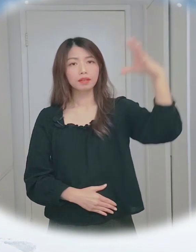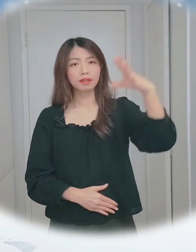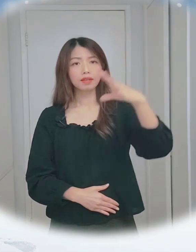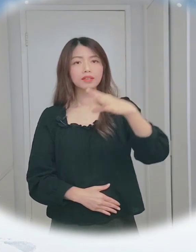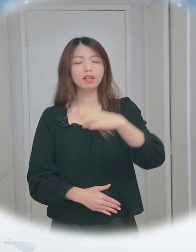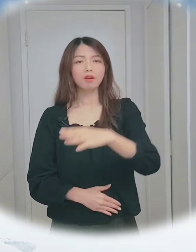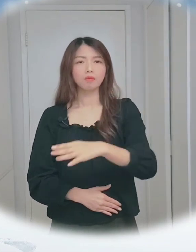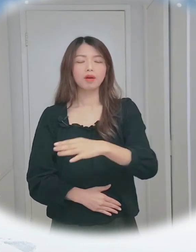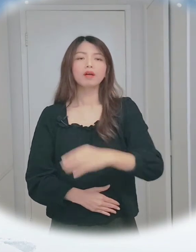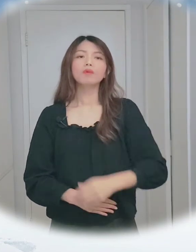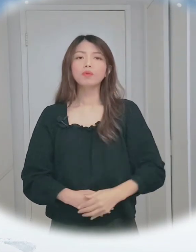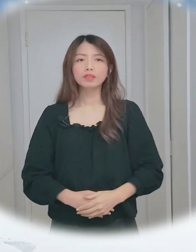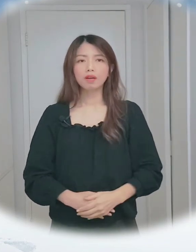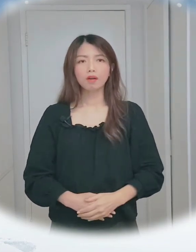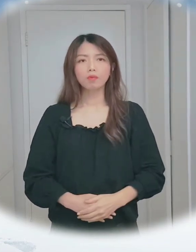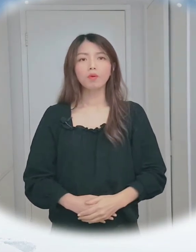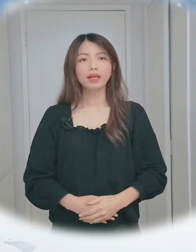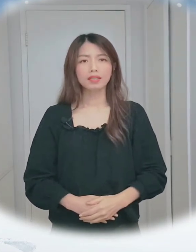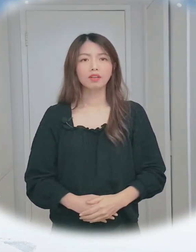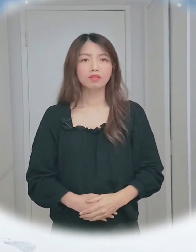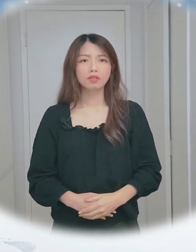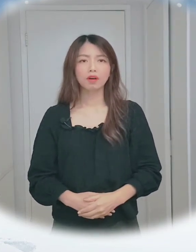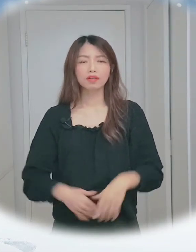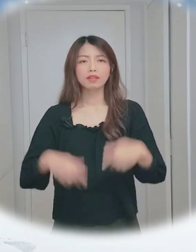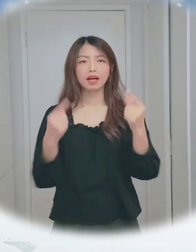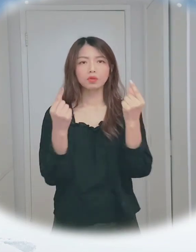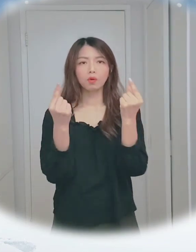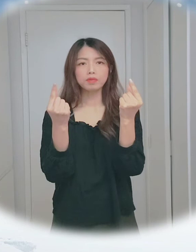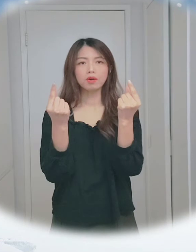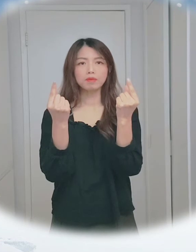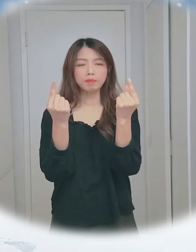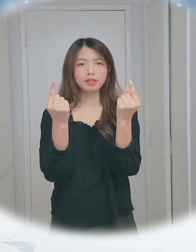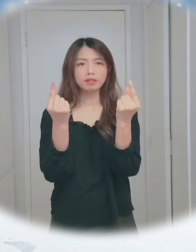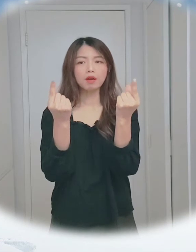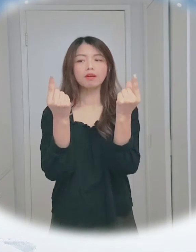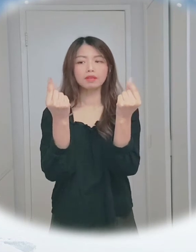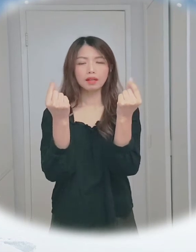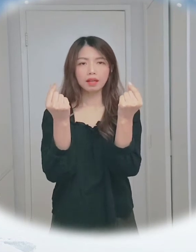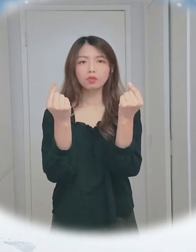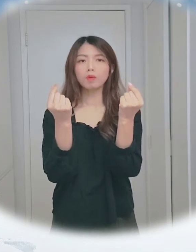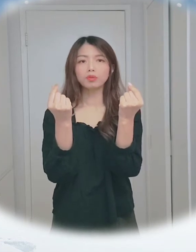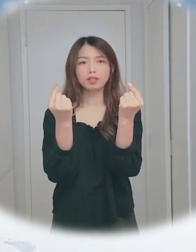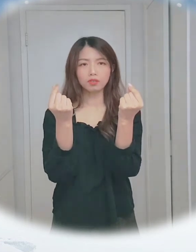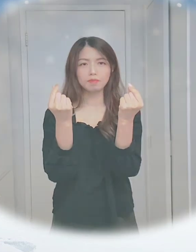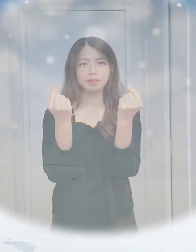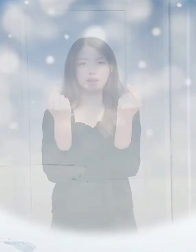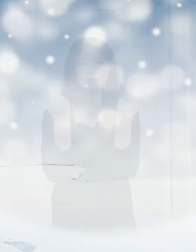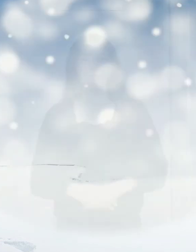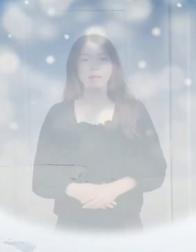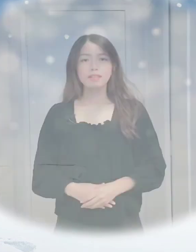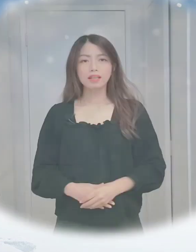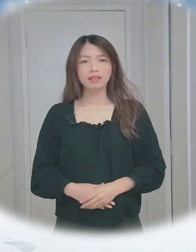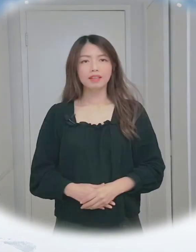별빛 처럼 뭐뭐처럼 뭐뭐같이 이런 뜻의 수어는 양손은 엄지검지만 펴셔서 탁탁 두 번 부딪혀주시면